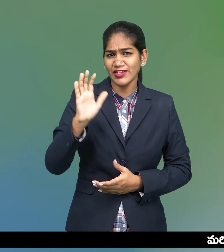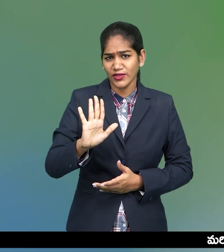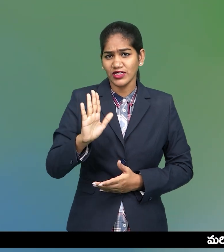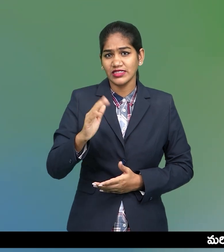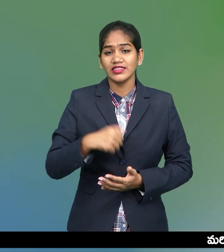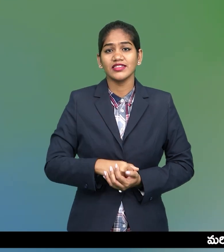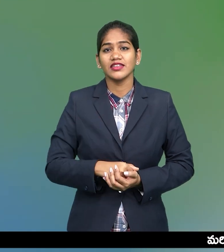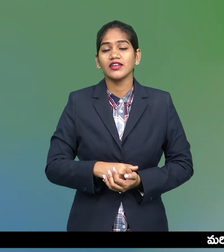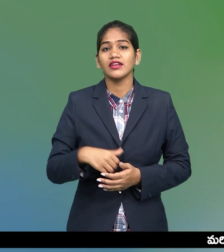చల్లని గాలి.